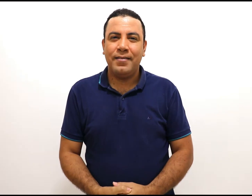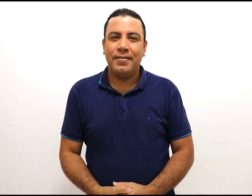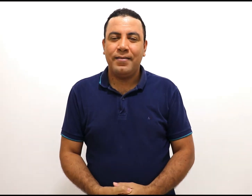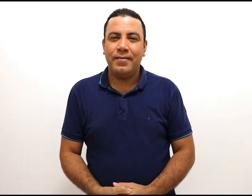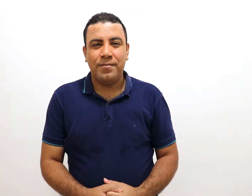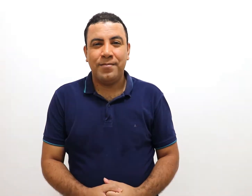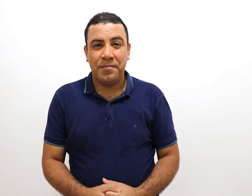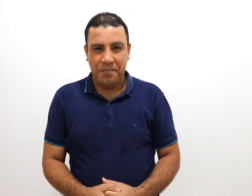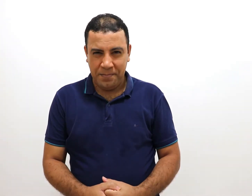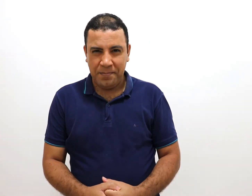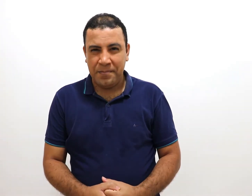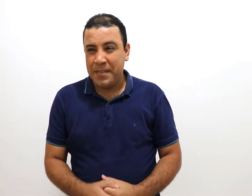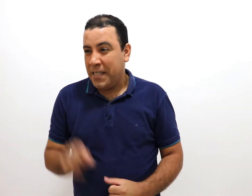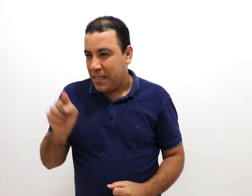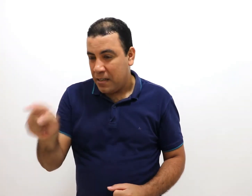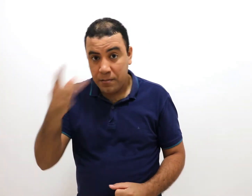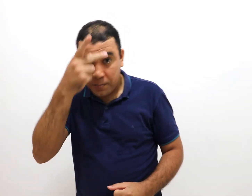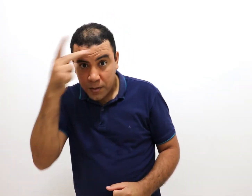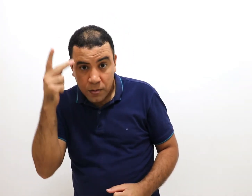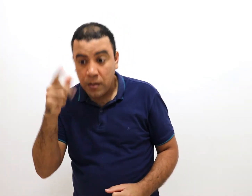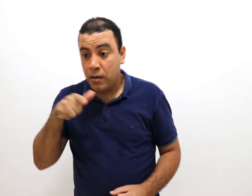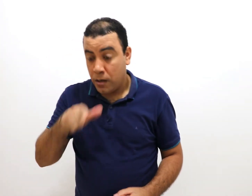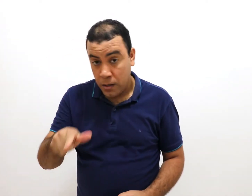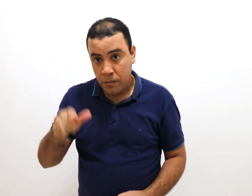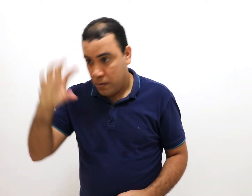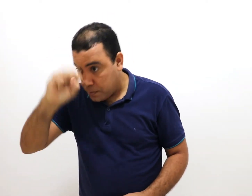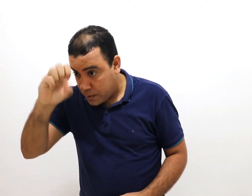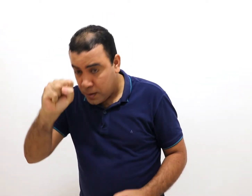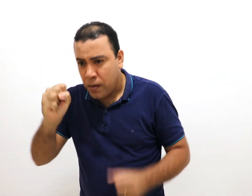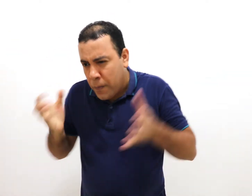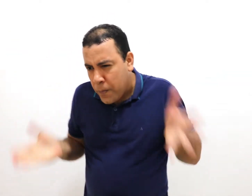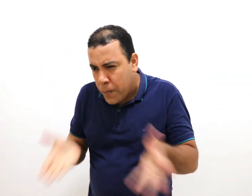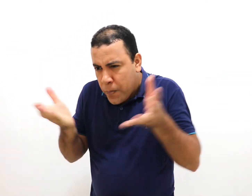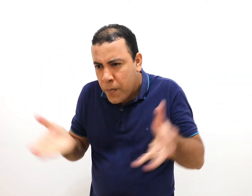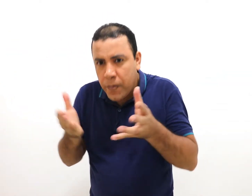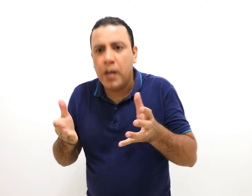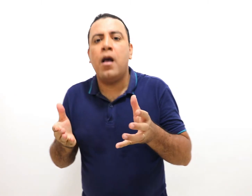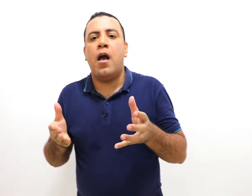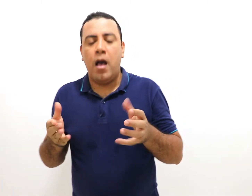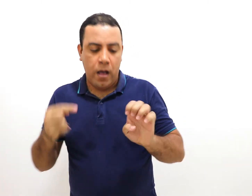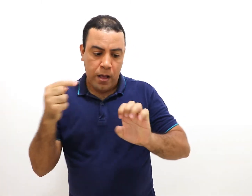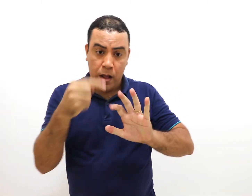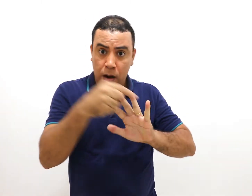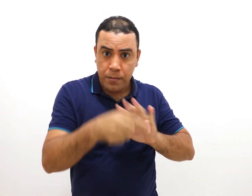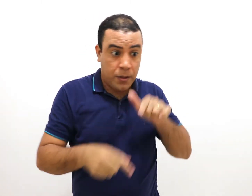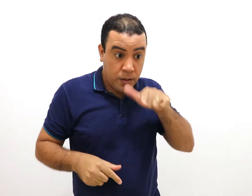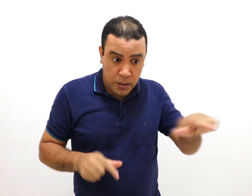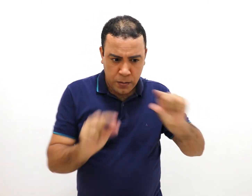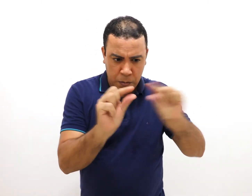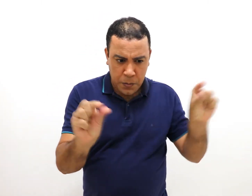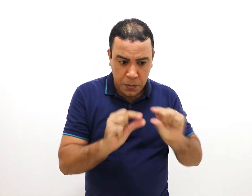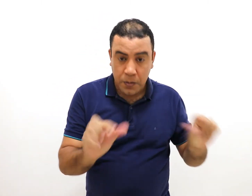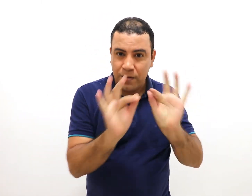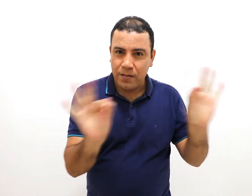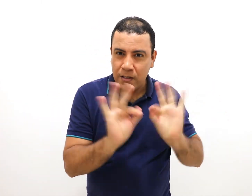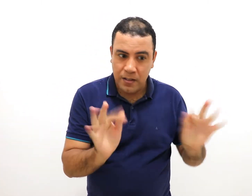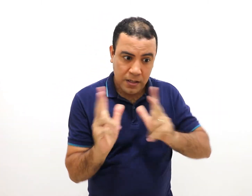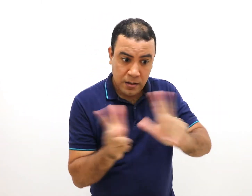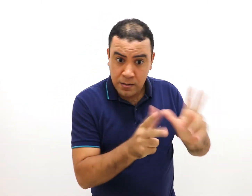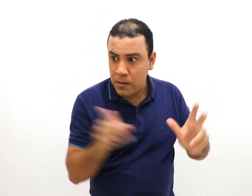É muito importante estimular a compreensão mediante a leitura de elementos